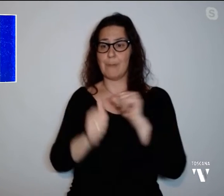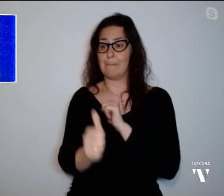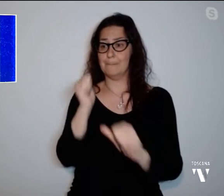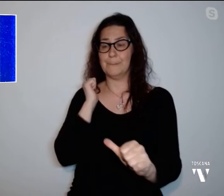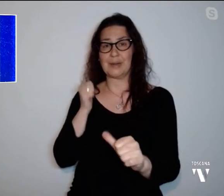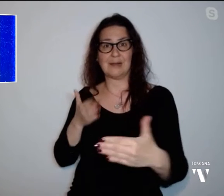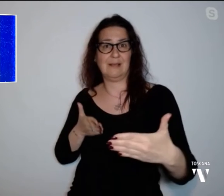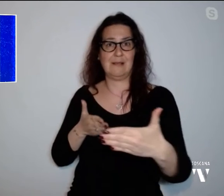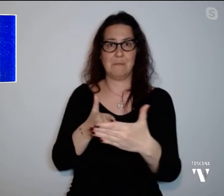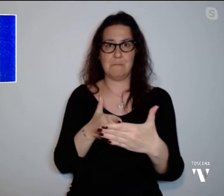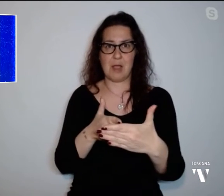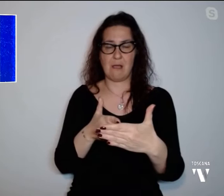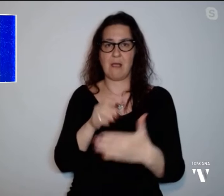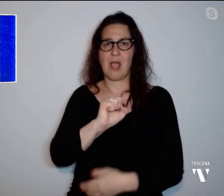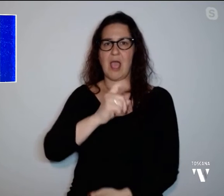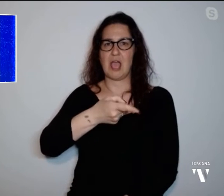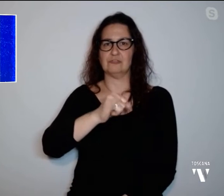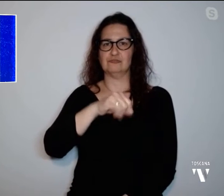l'Agip Abruzzo.